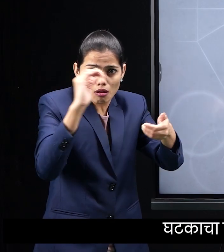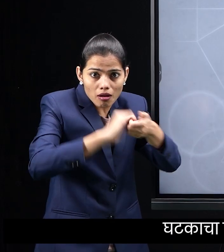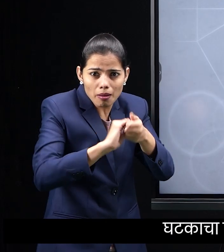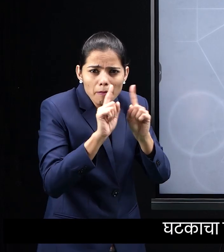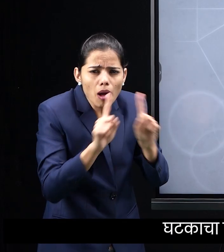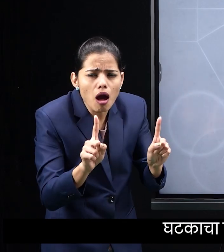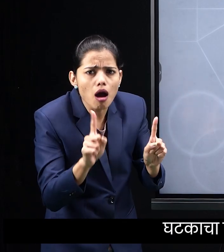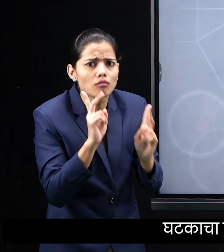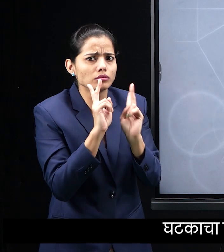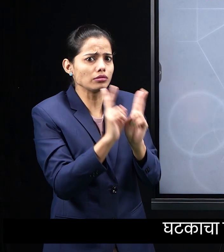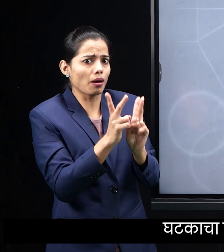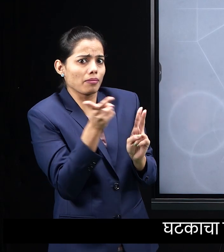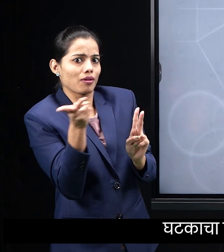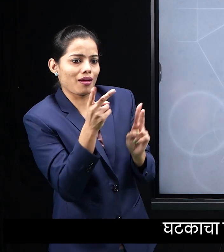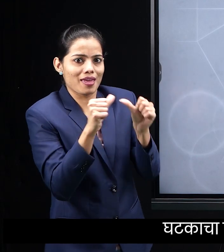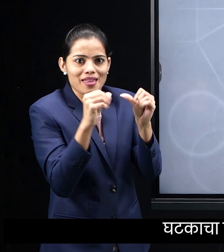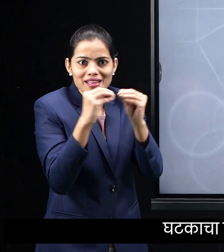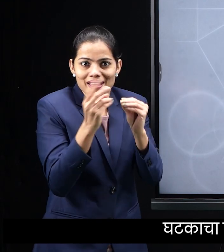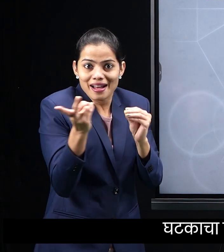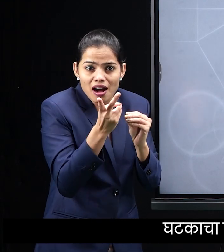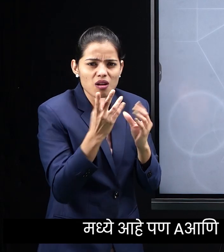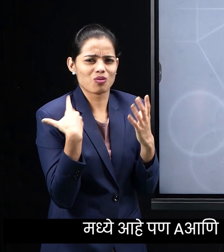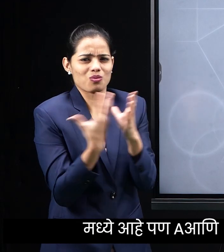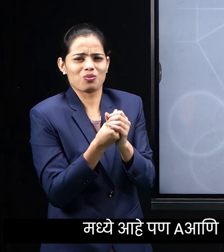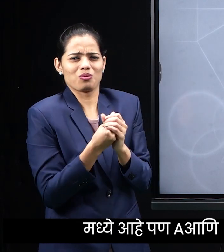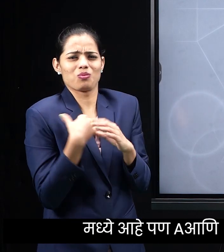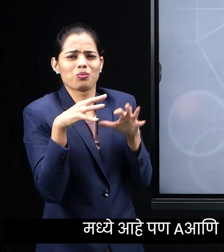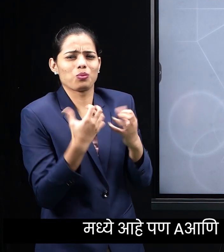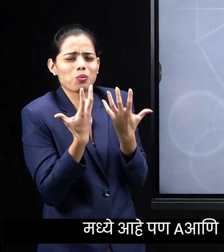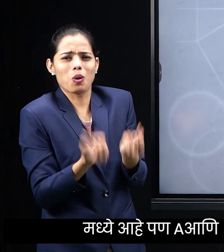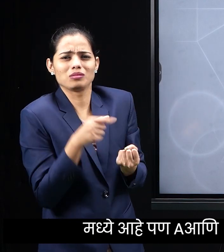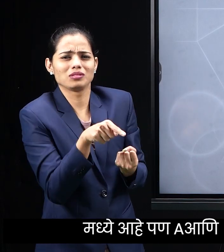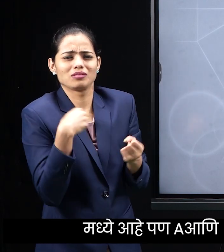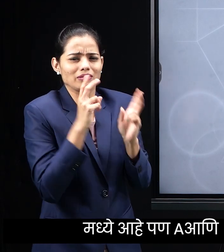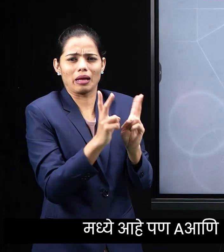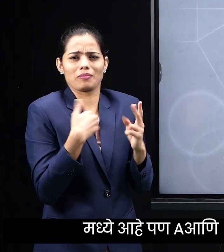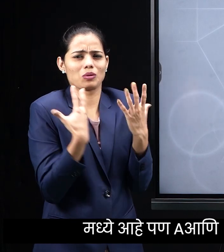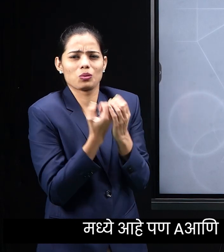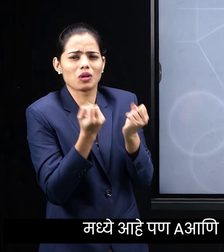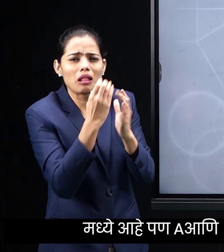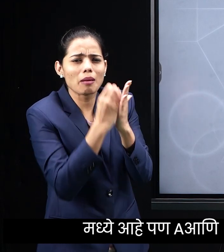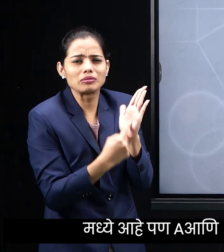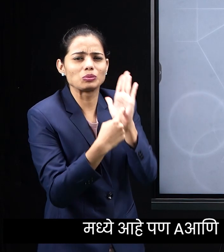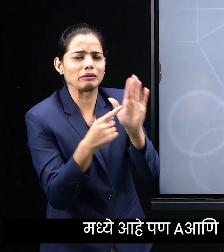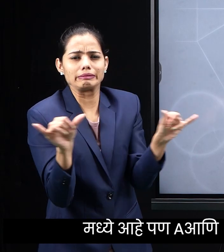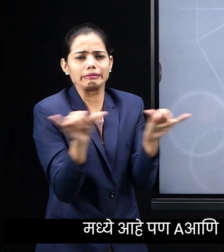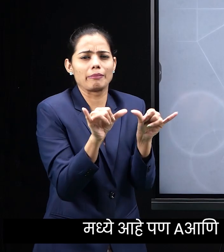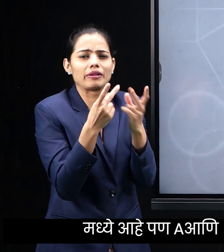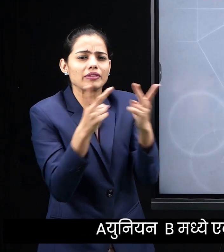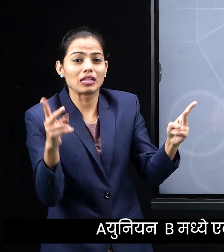A युनियन B मध्ये आहे, पण A आणि B या दोन्हीमध्ये गणला जाते आणि आपल्याला ए